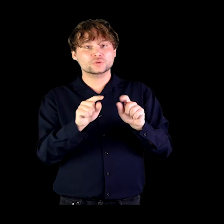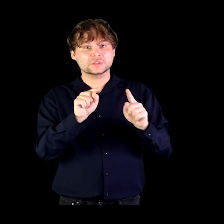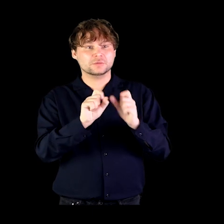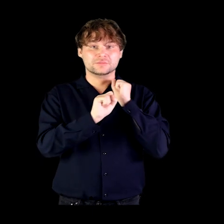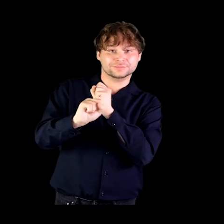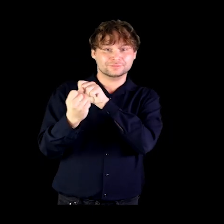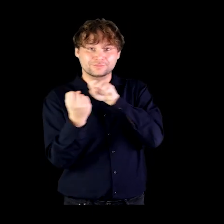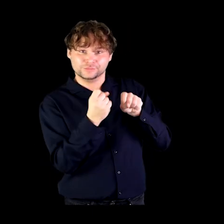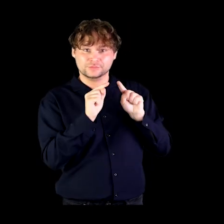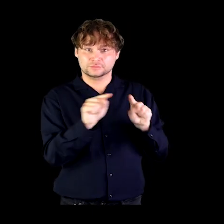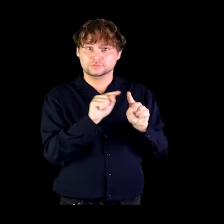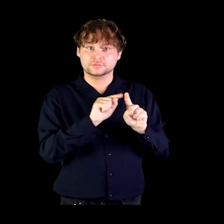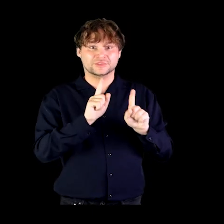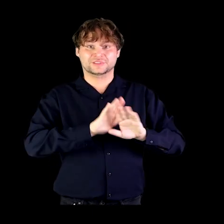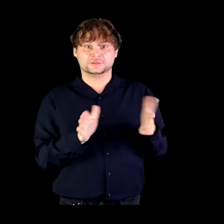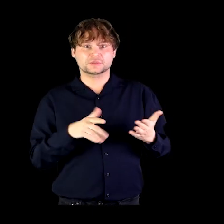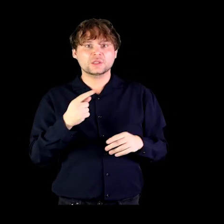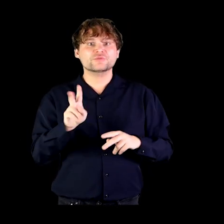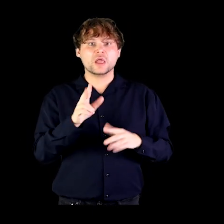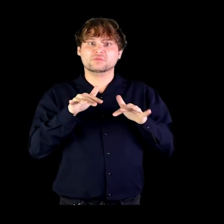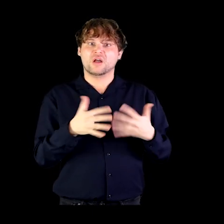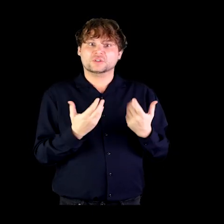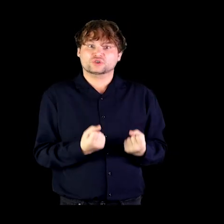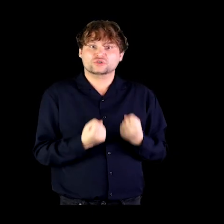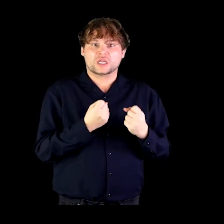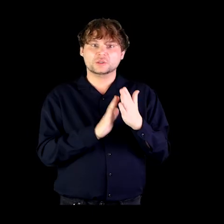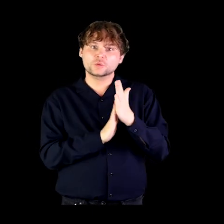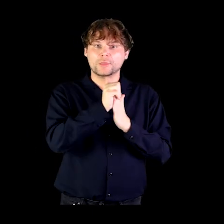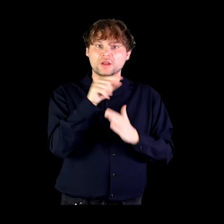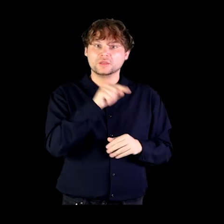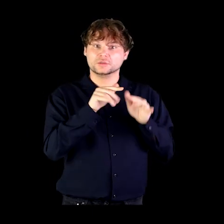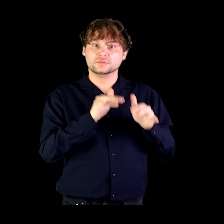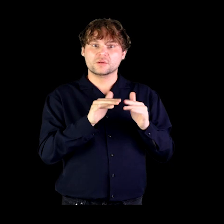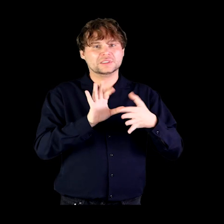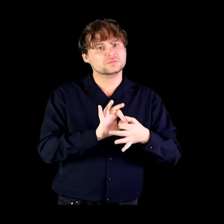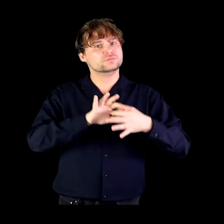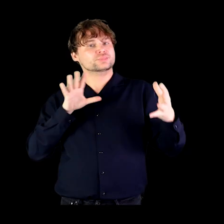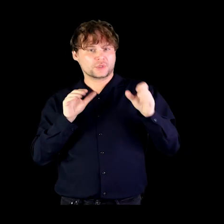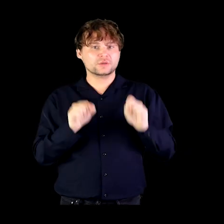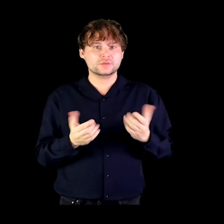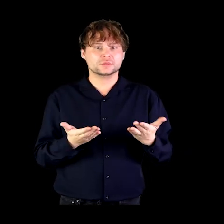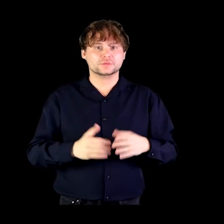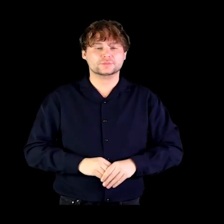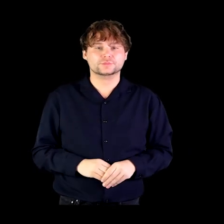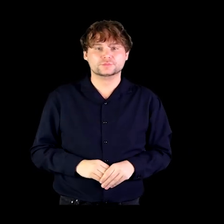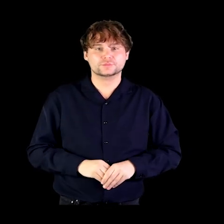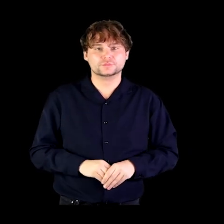Wenn Menschen nicht in Abhängigkeitsverhältnissen, dann auch schließlich in Bezug auf sich dominant und stark gebende andere Menschen leben